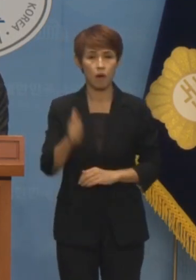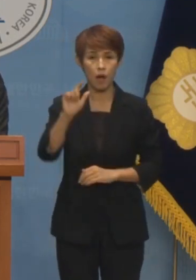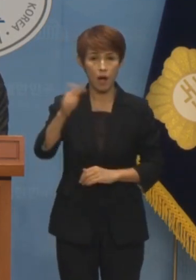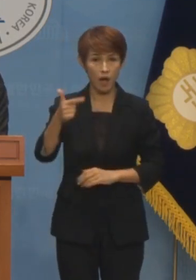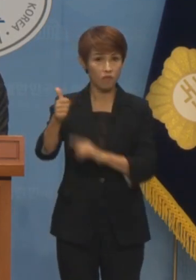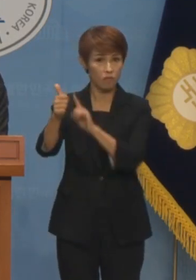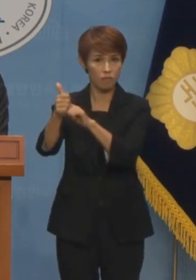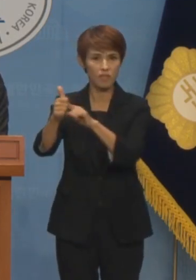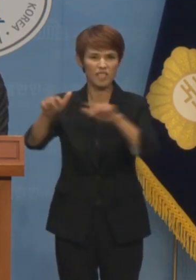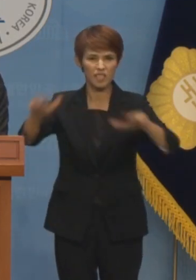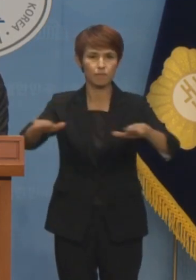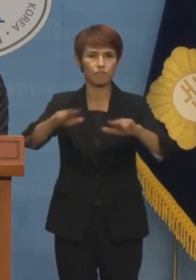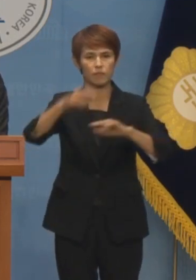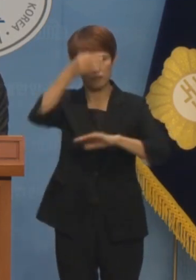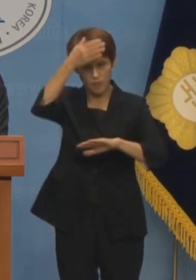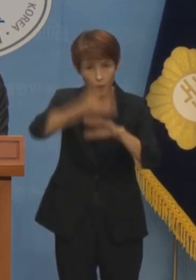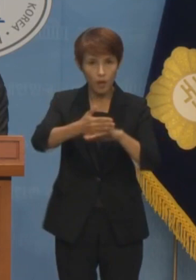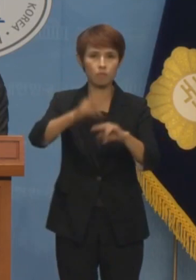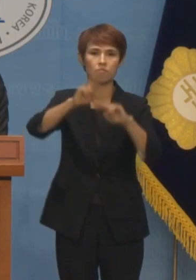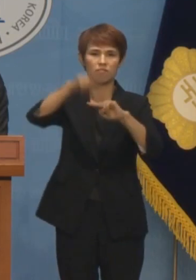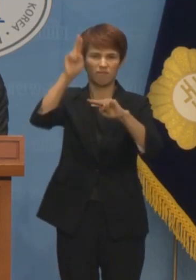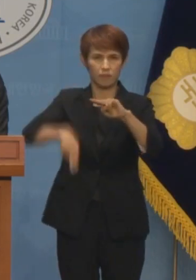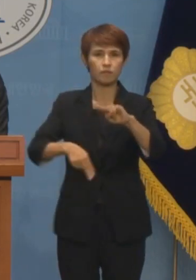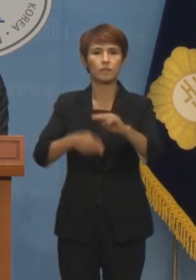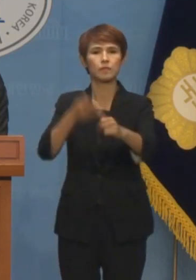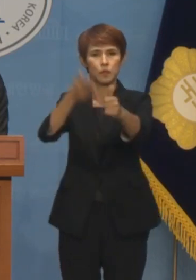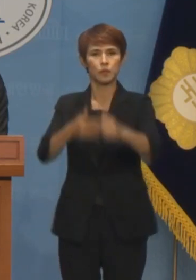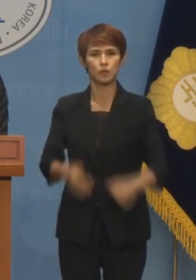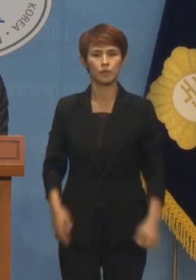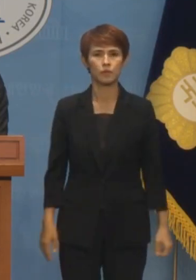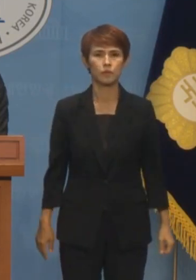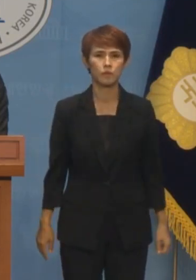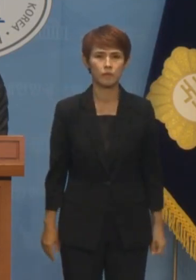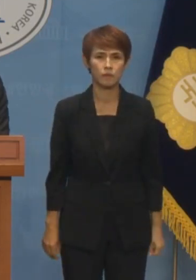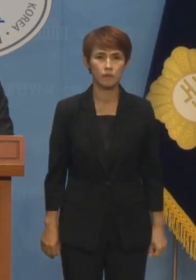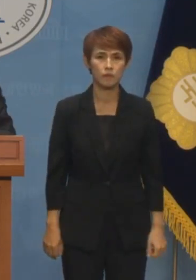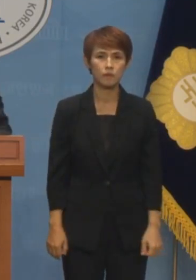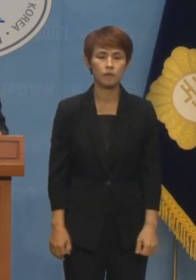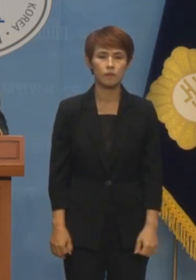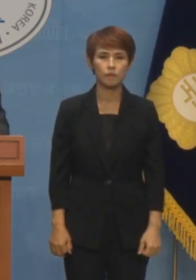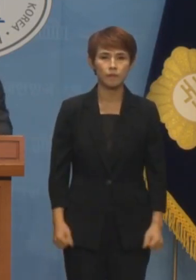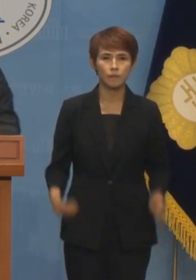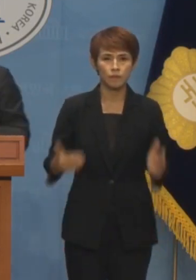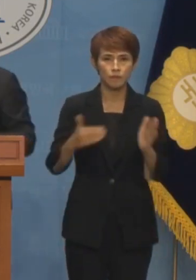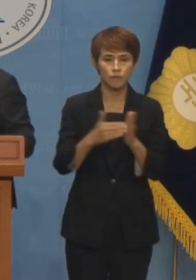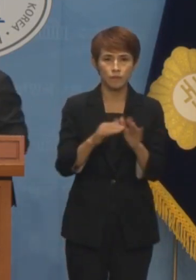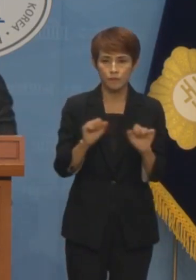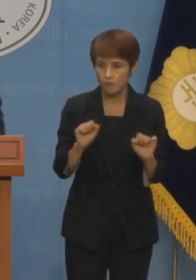즉각 사과하시고 사퇴하시기 바랍니다. 이대로 마치겠습니다. 감사합니다.